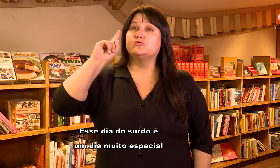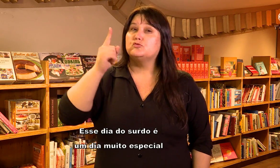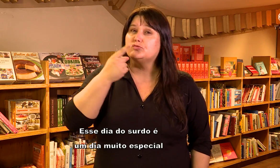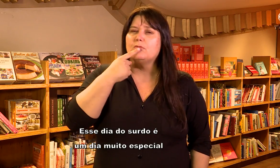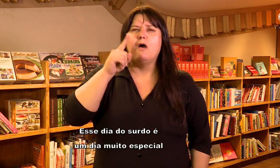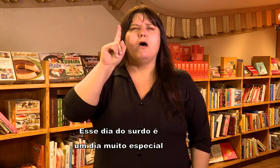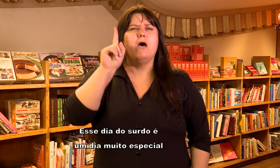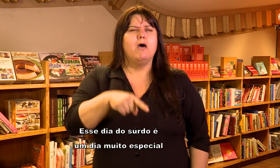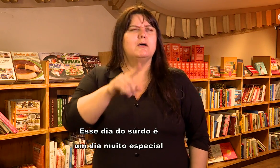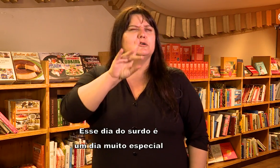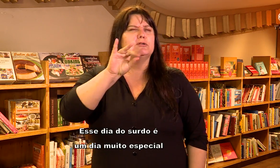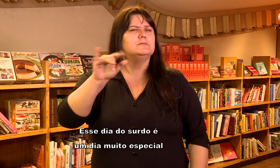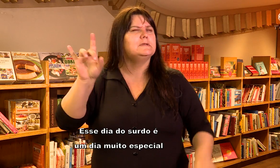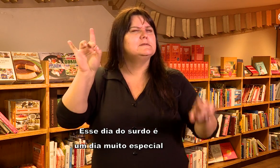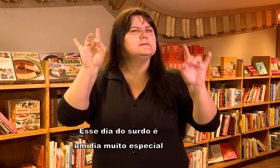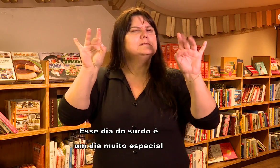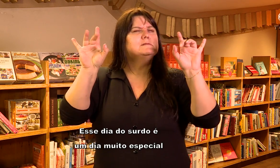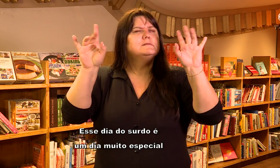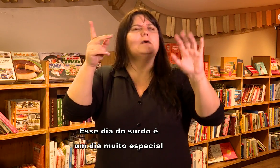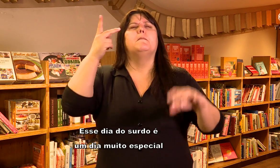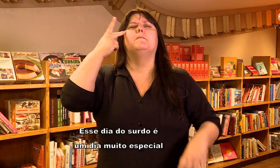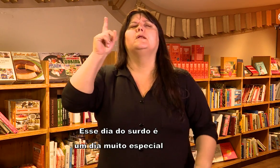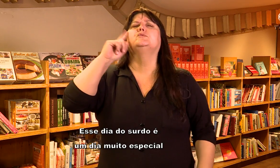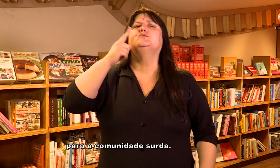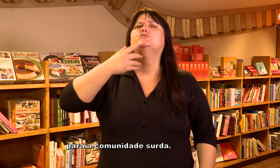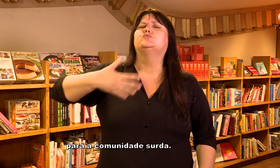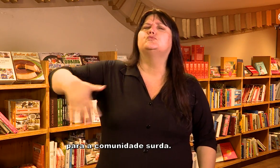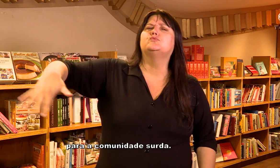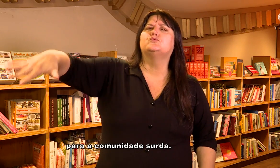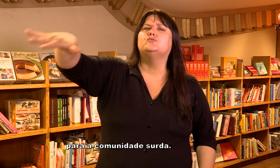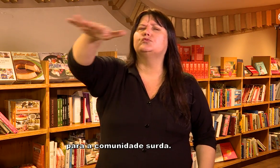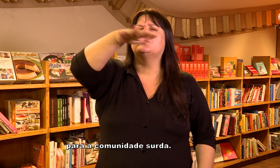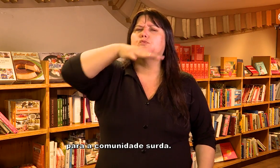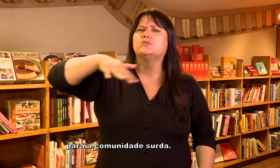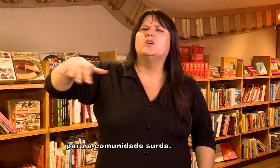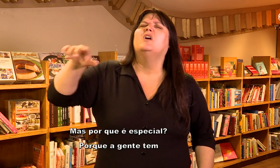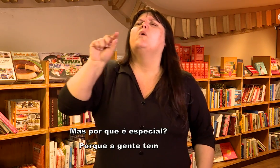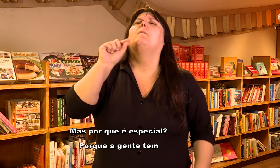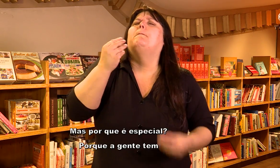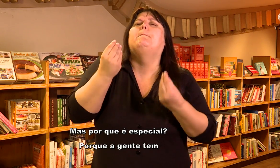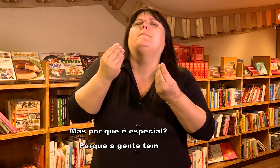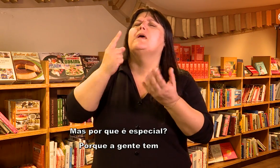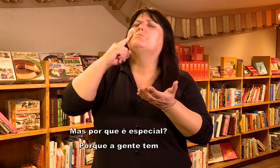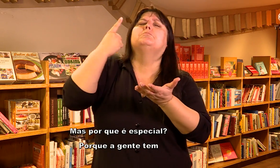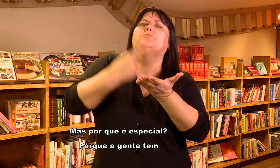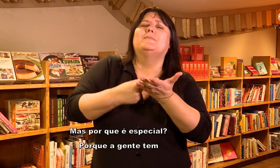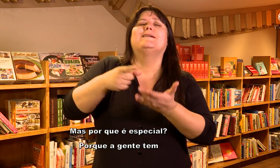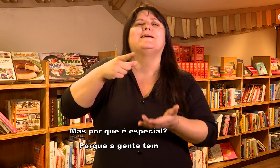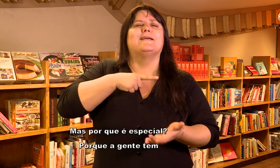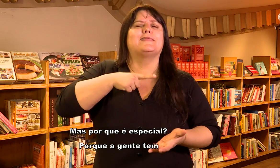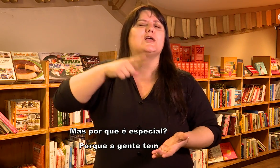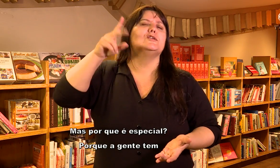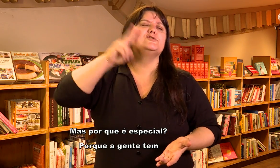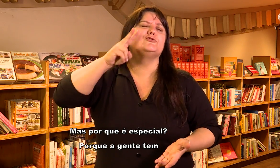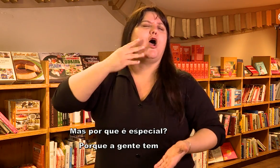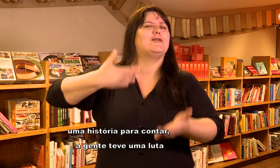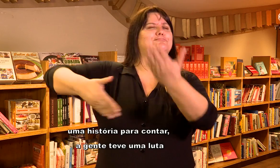Esse Dia do Surdo é um dia muito especial para a comunidade surda. Mas por que é especial? Porque a gente tem uma história